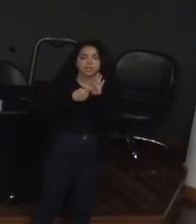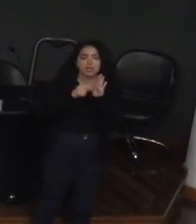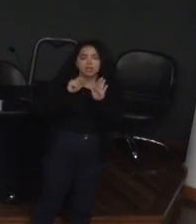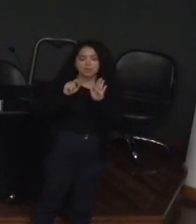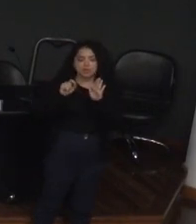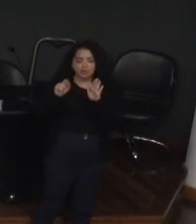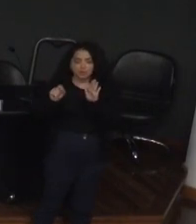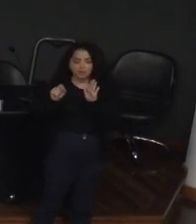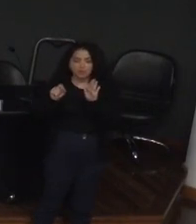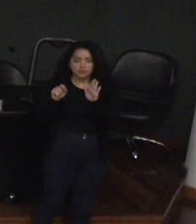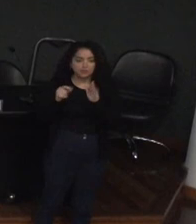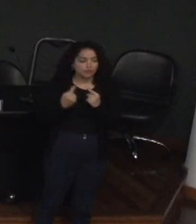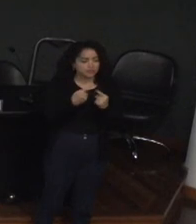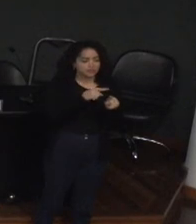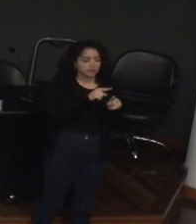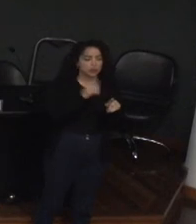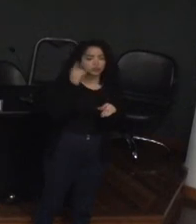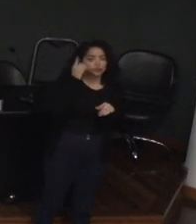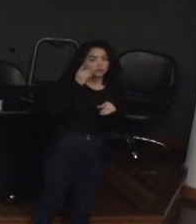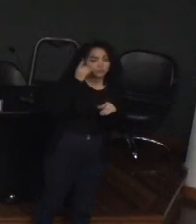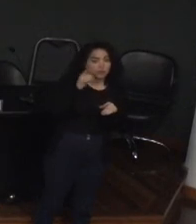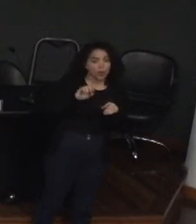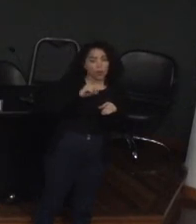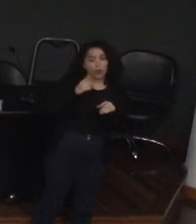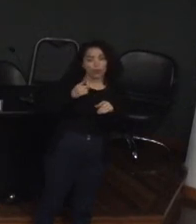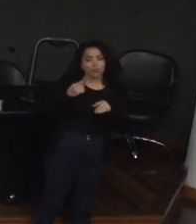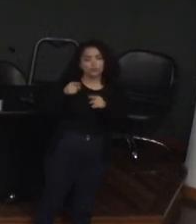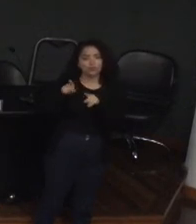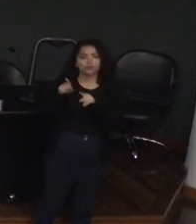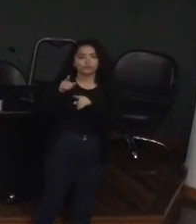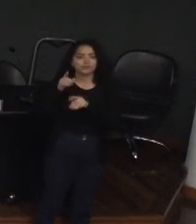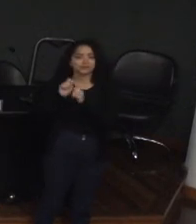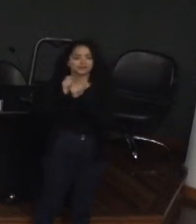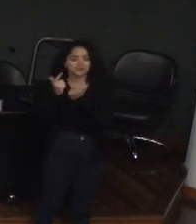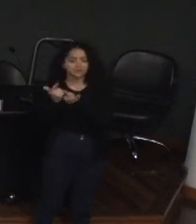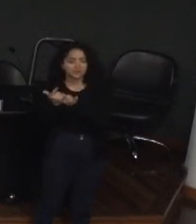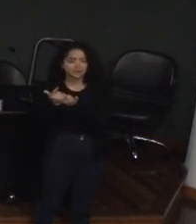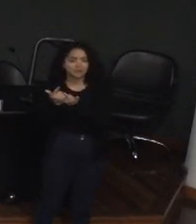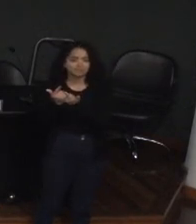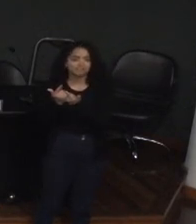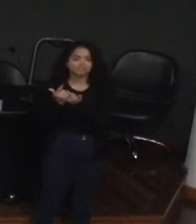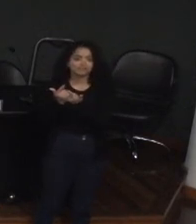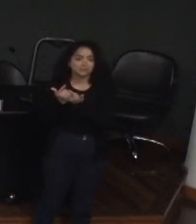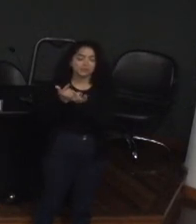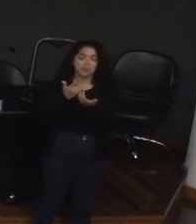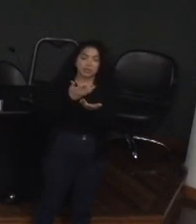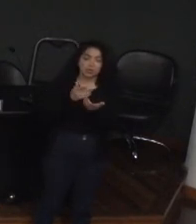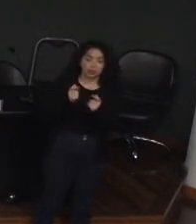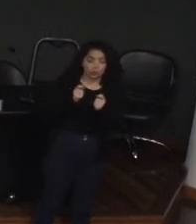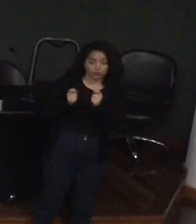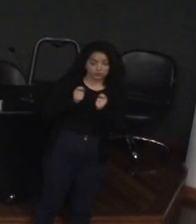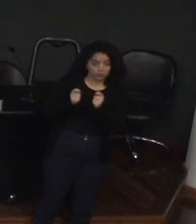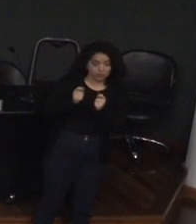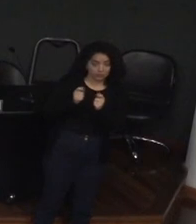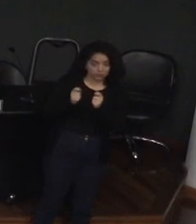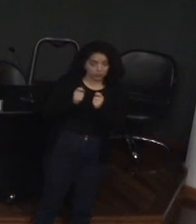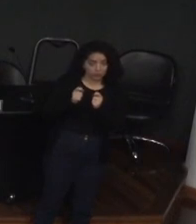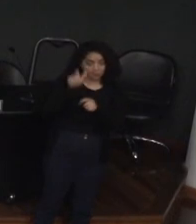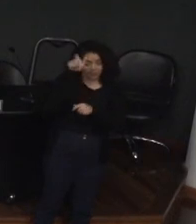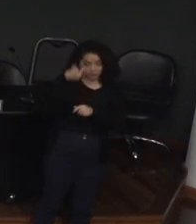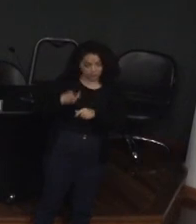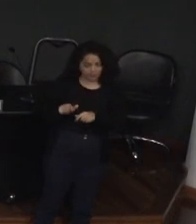se insurgir contra o deputado ou contra a Assembleia? Né? Deputado, nesse caso, daí, controlador pessoa física, por exemplo.